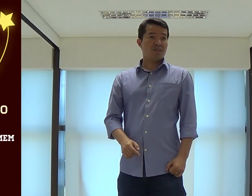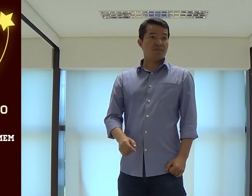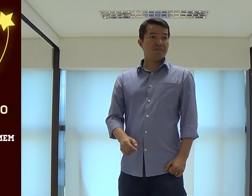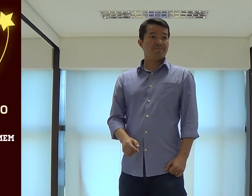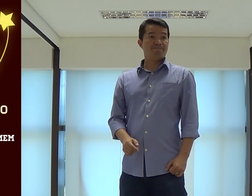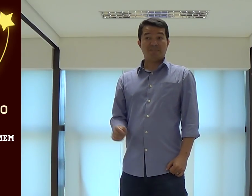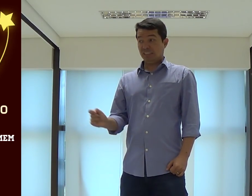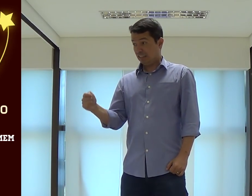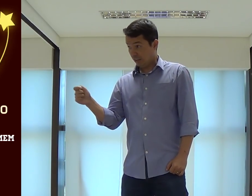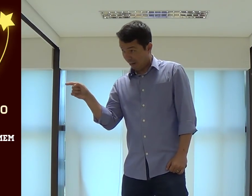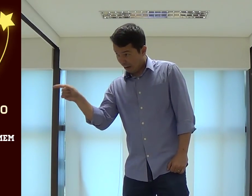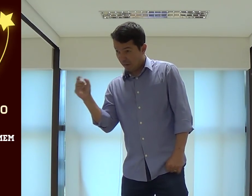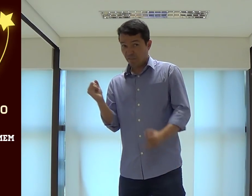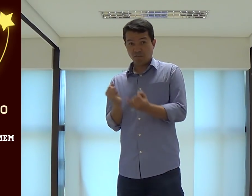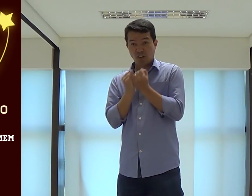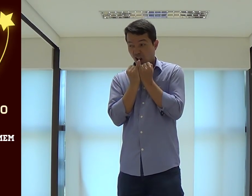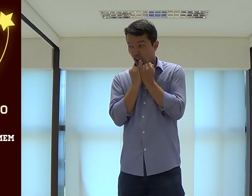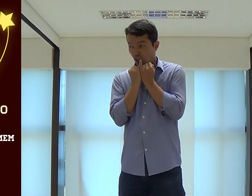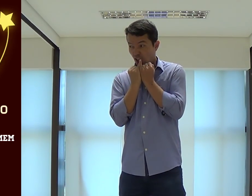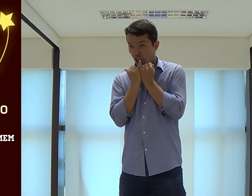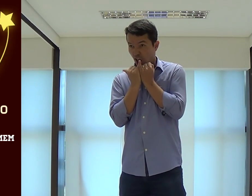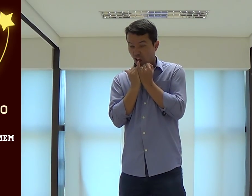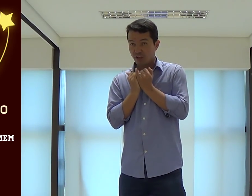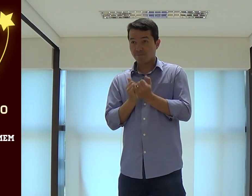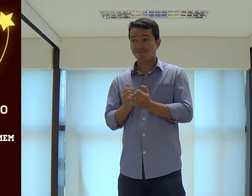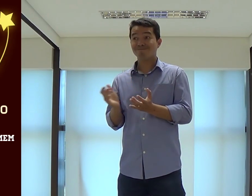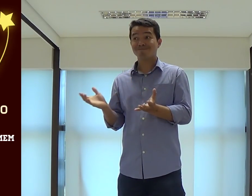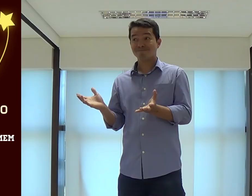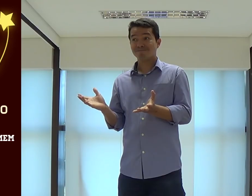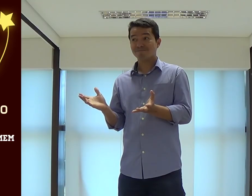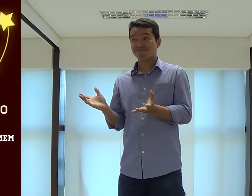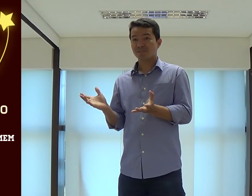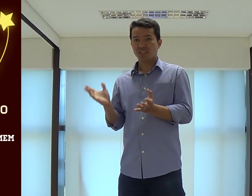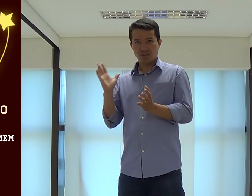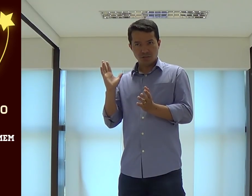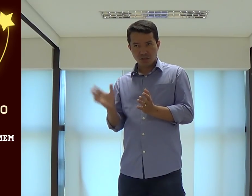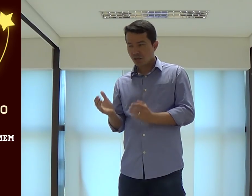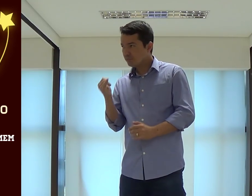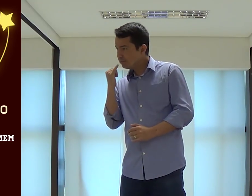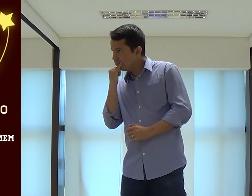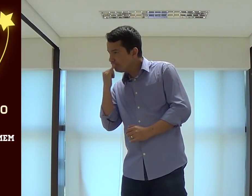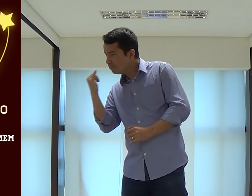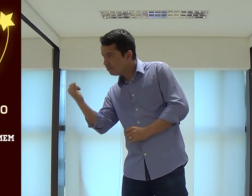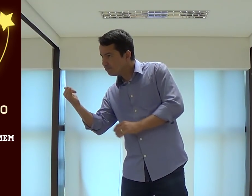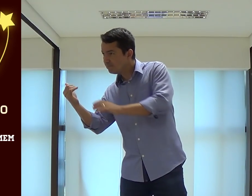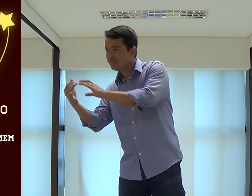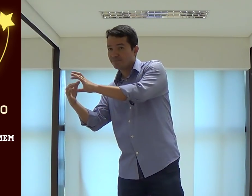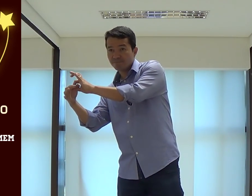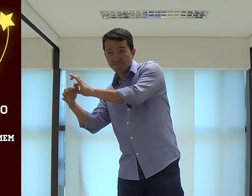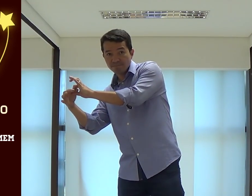fofoca dela? Falou sobre ela e ficou fofocando e falando? E daí? Você já pediu perdão por ter feito